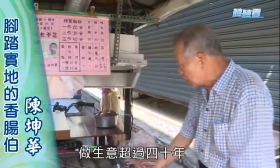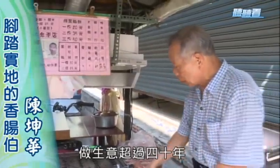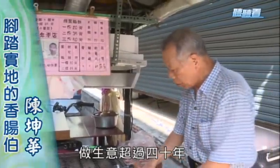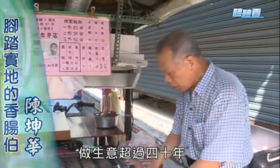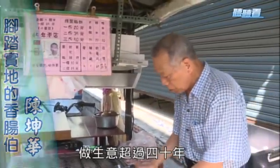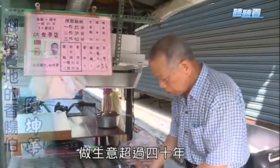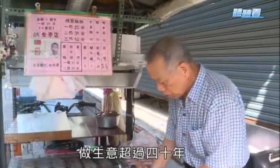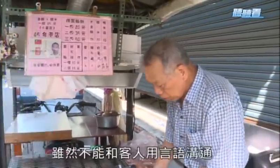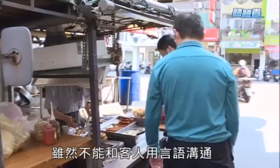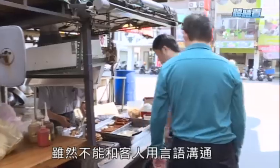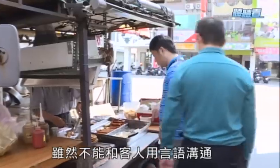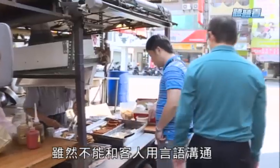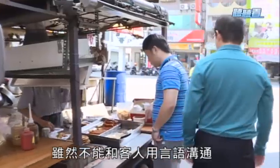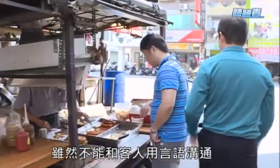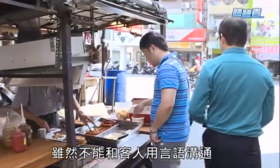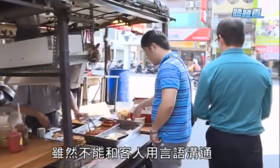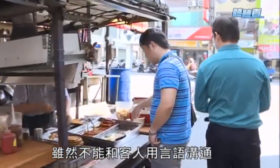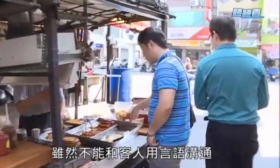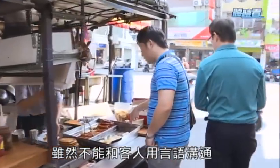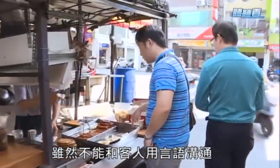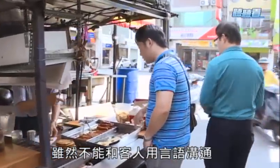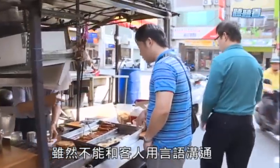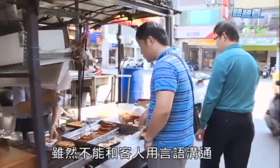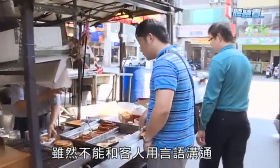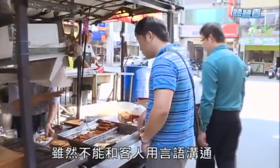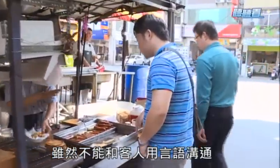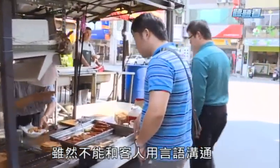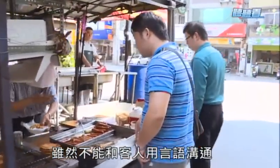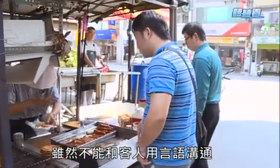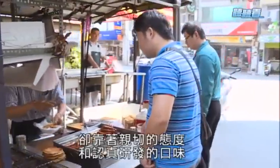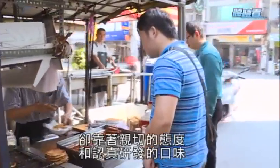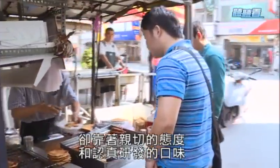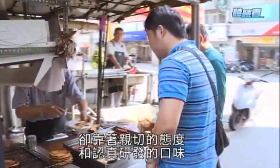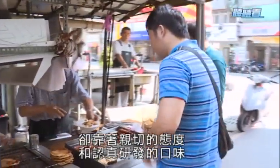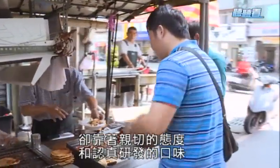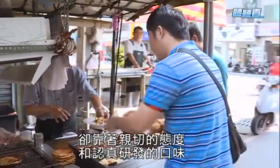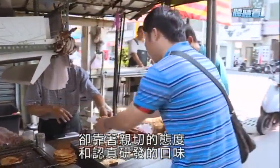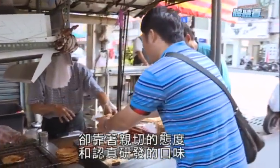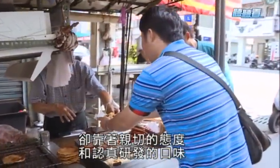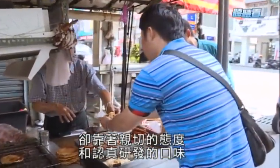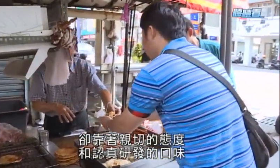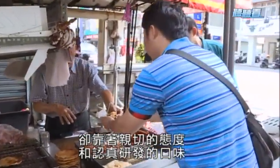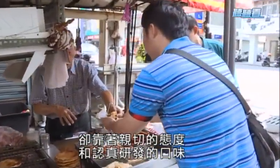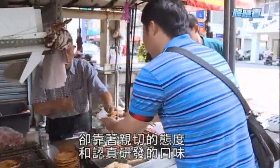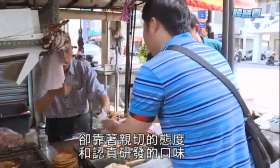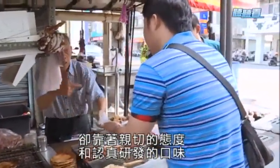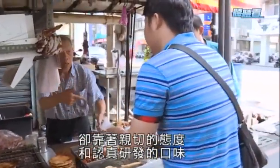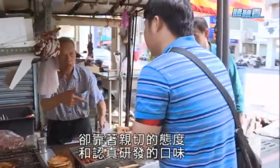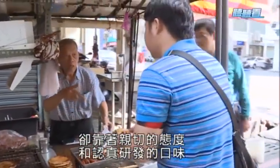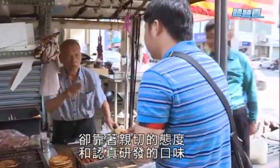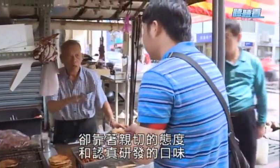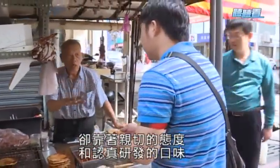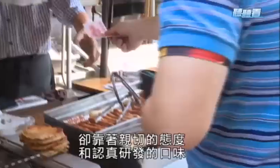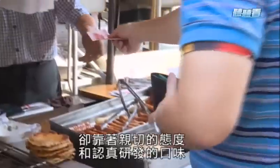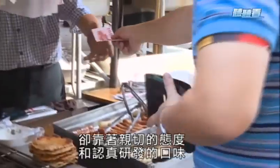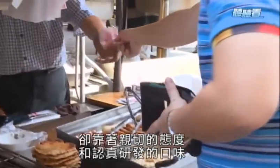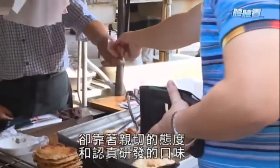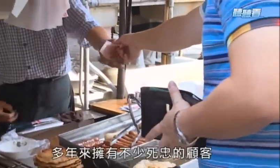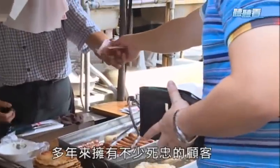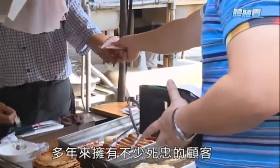40年，虽然不能和客人用言语沟通，却靠着亲切的态度和认真研发的口味，多年来